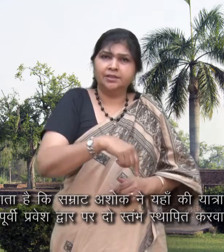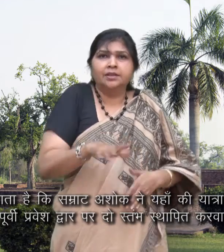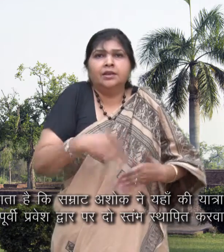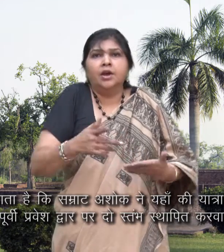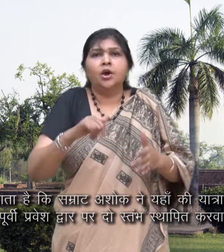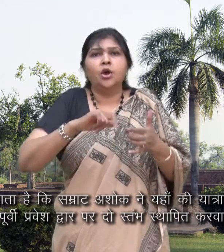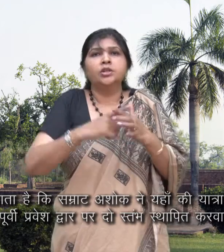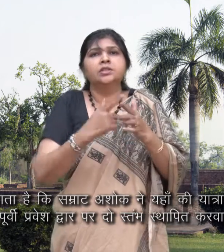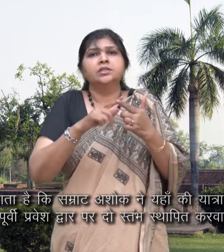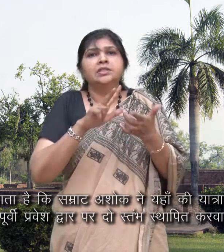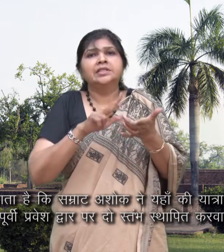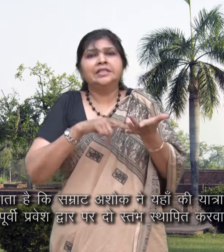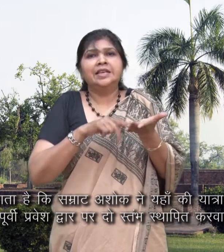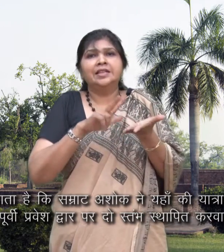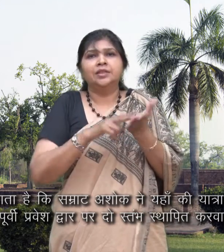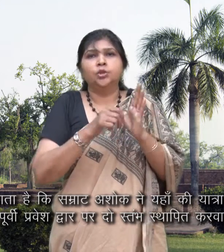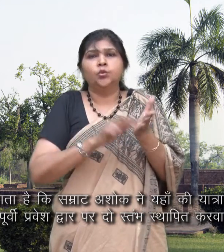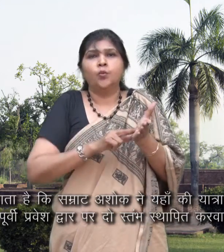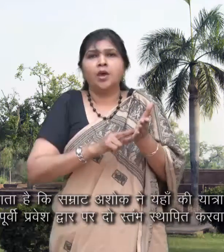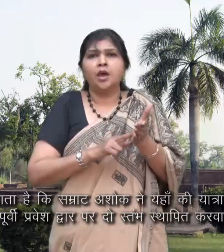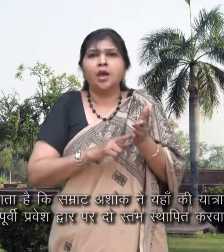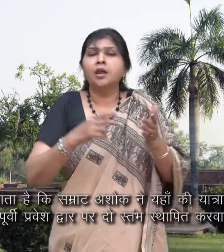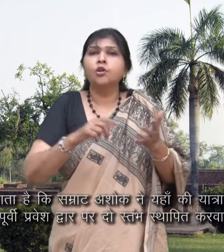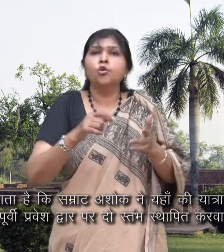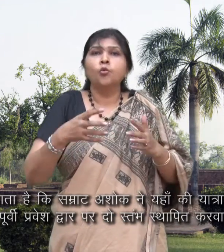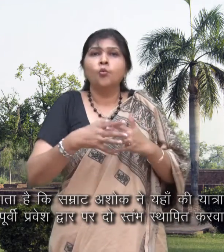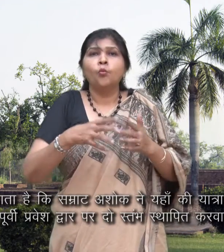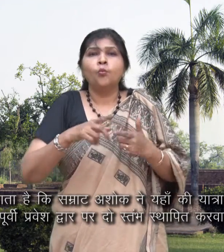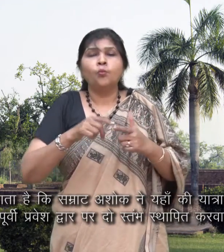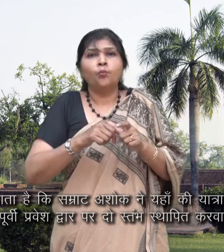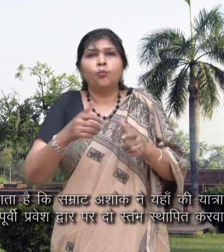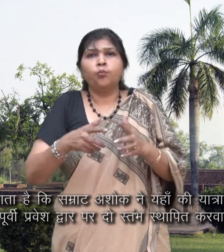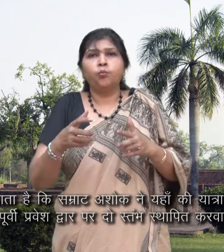और जेतवन के पूर्वी प्रवेश द्वार पर 2 स्तंभ स्थापित करवाए थे।